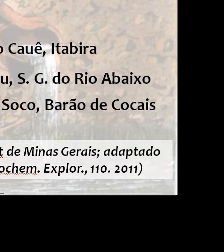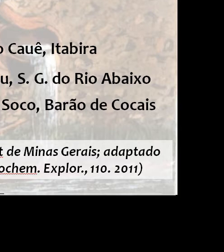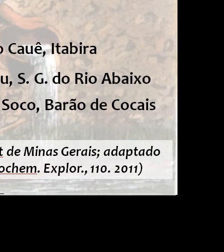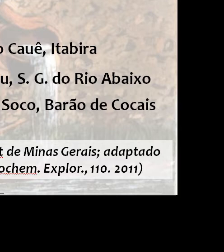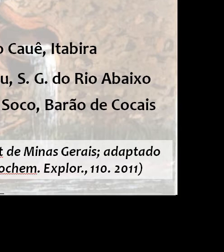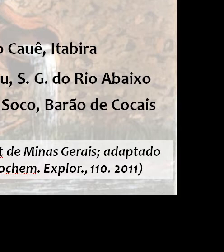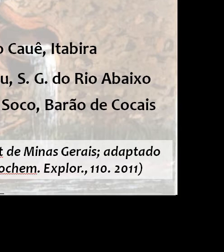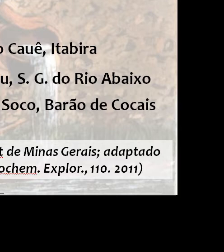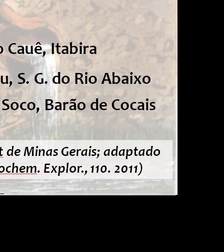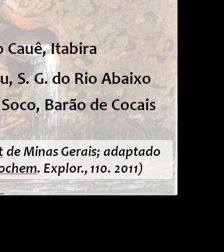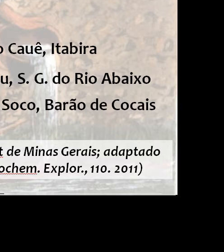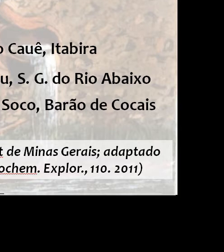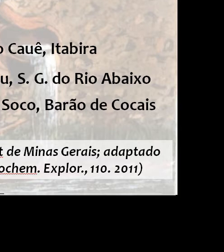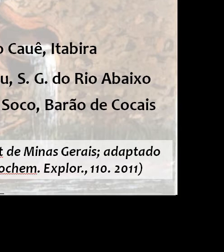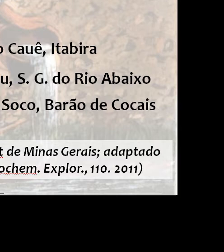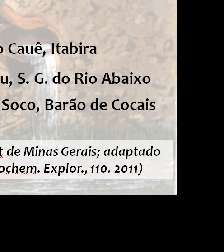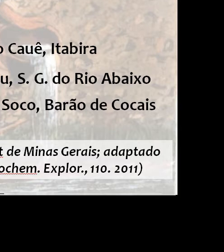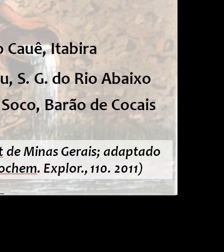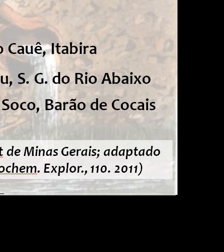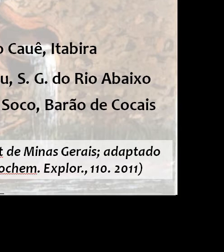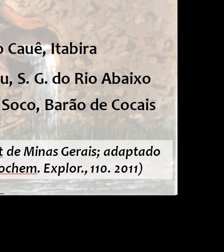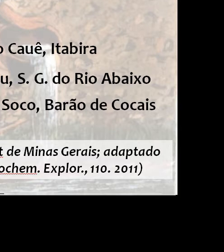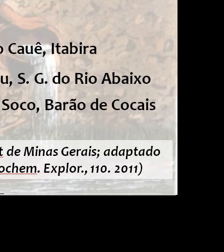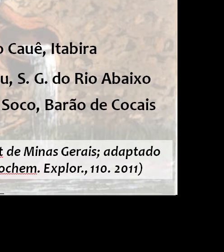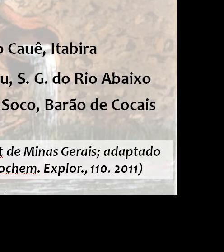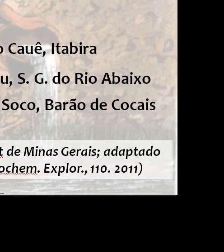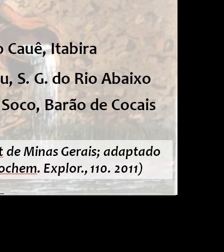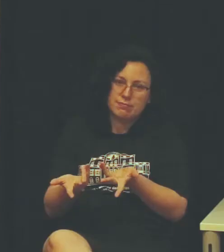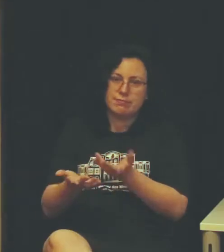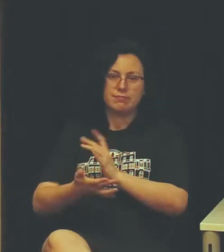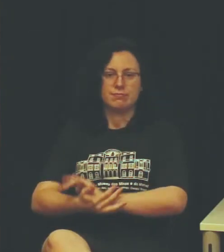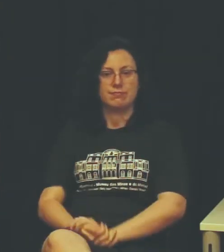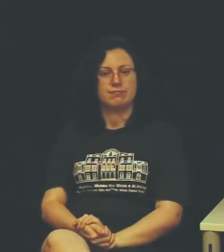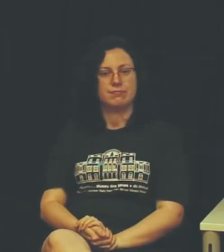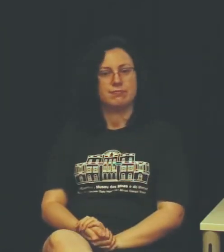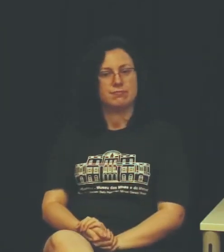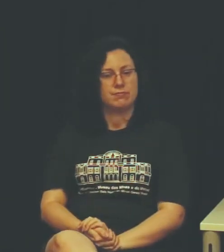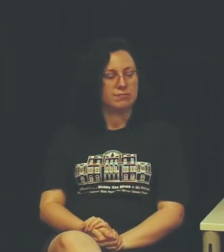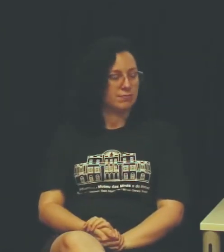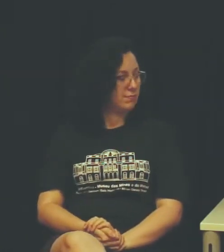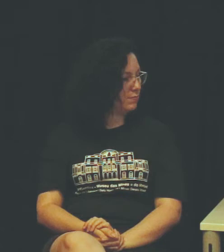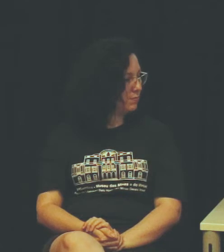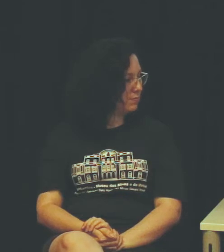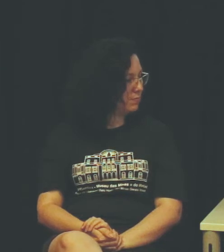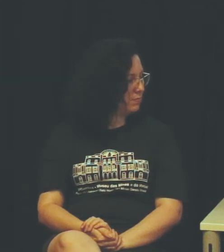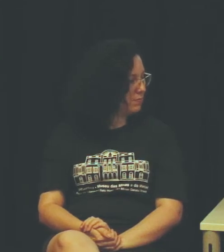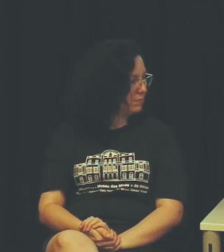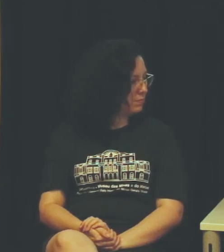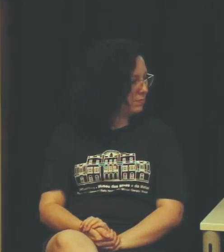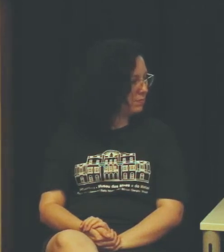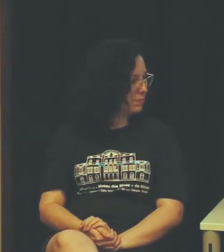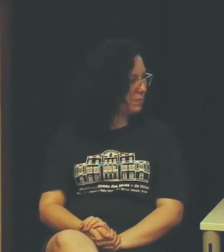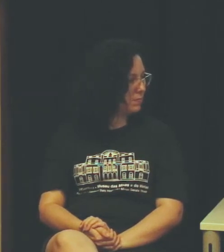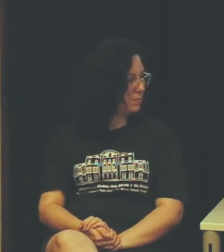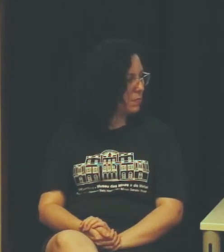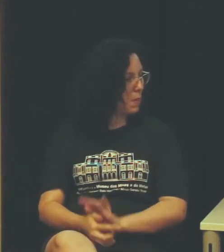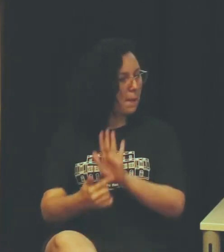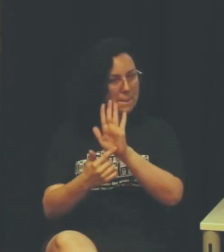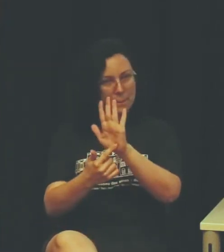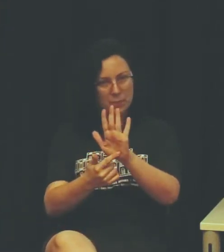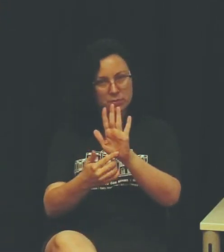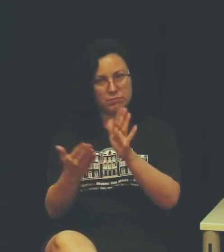você vender depois, ainda mais com esse preço que o paládio está apresentando hoje no mercado. E aqui só apontando algumas